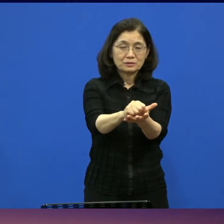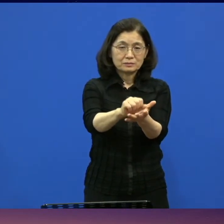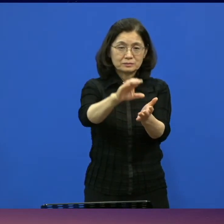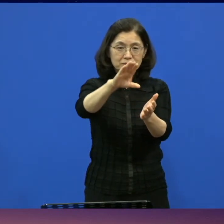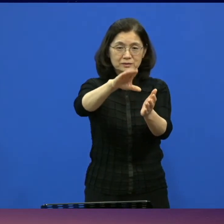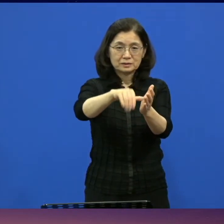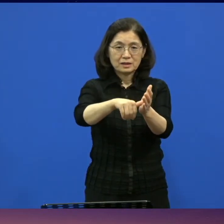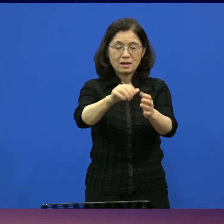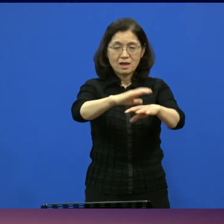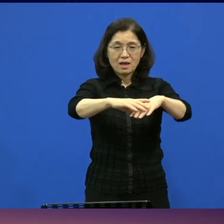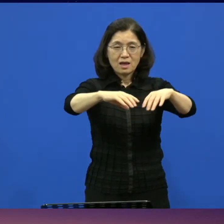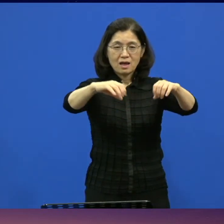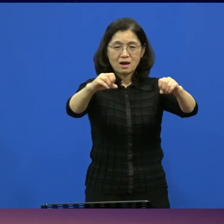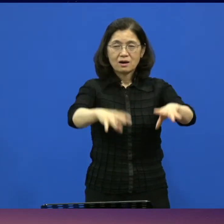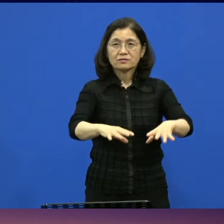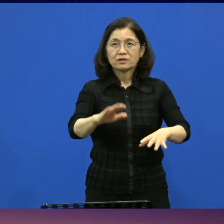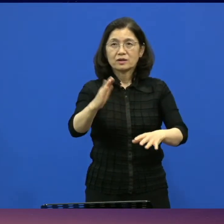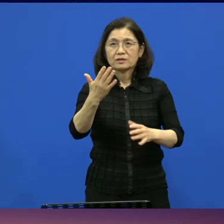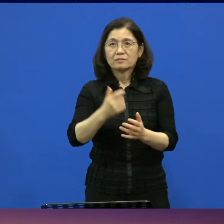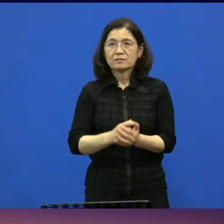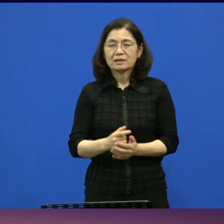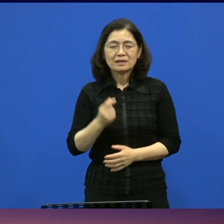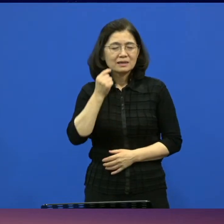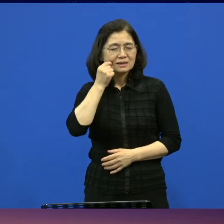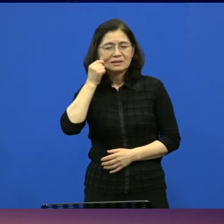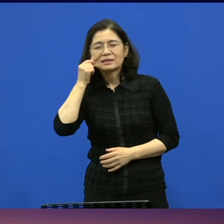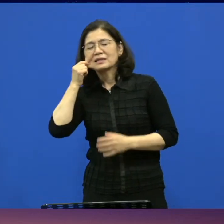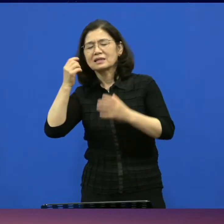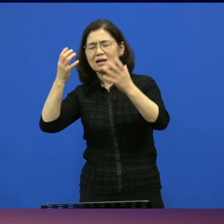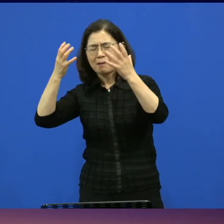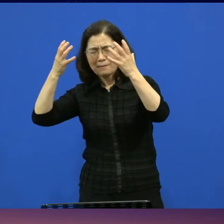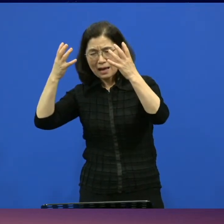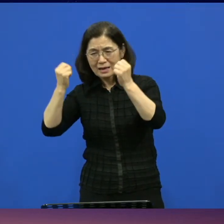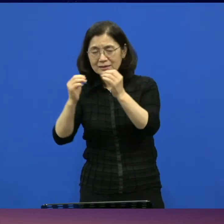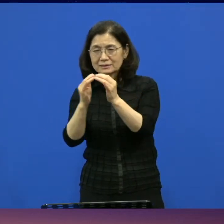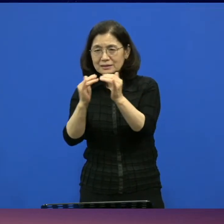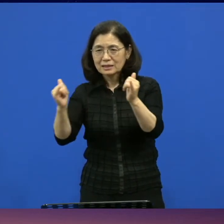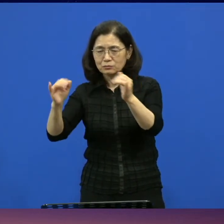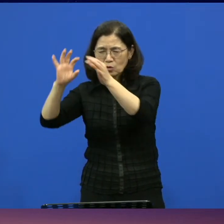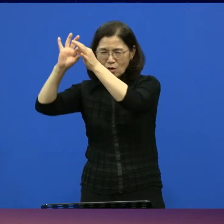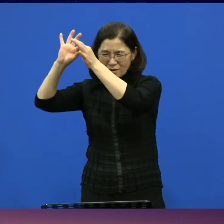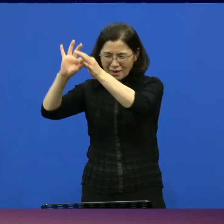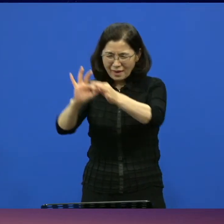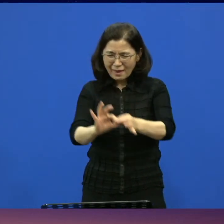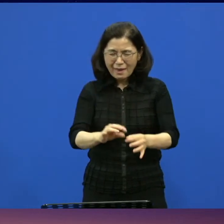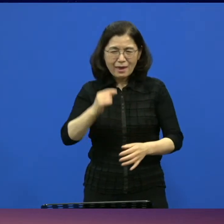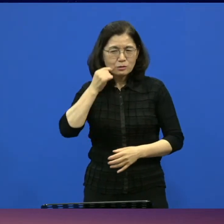아무리 인기가 충만해도 무대에 계속 있을 수가 없어요, 여러분.